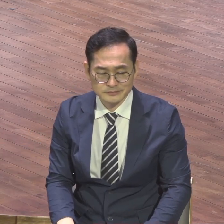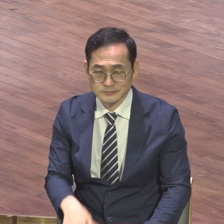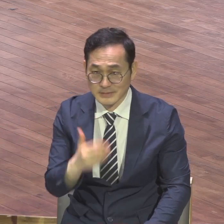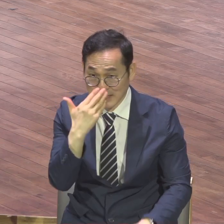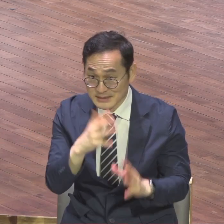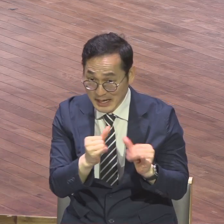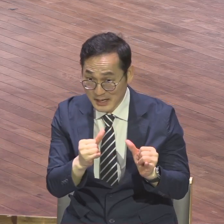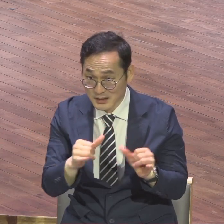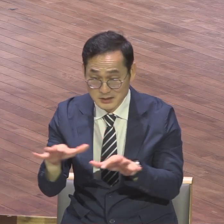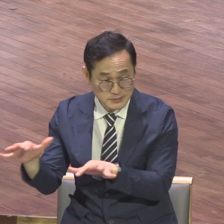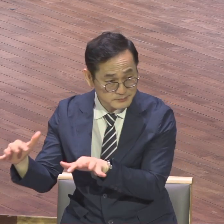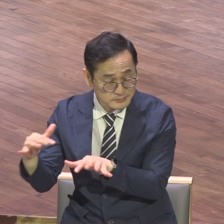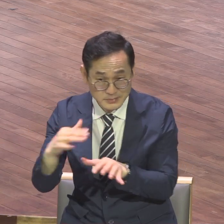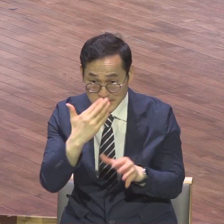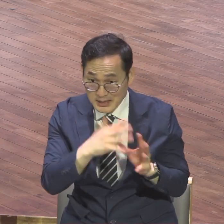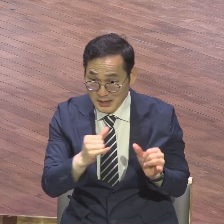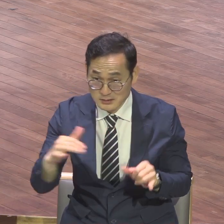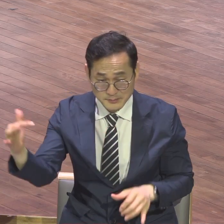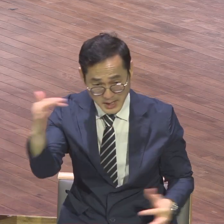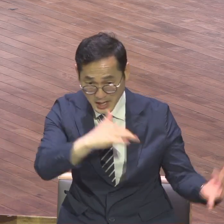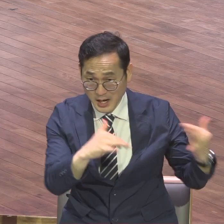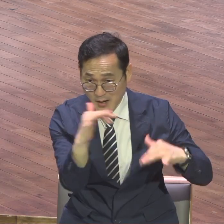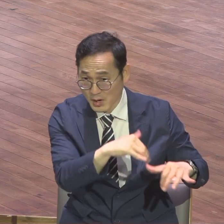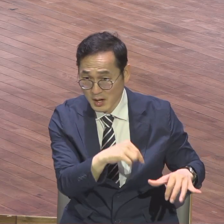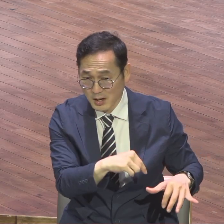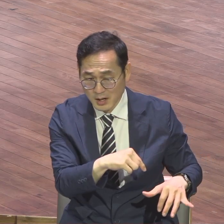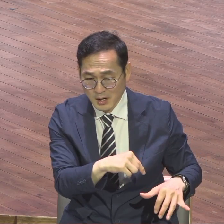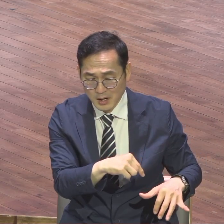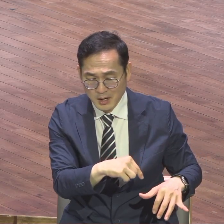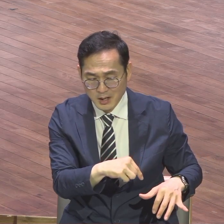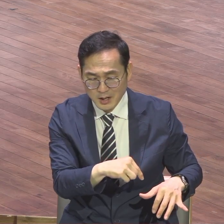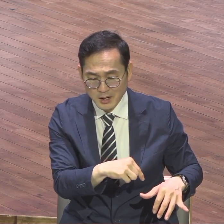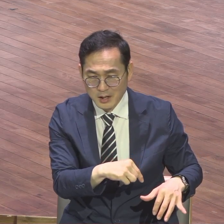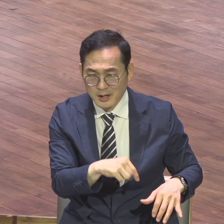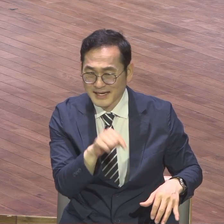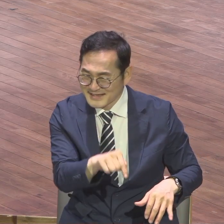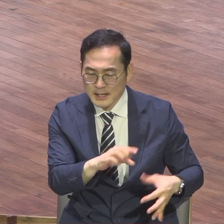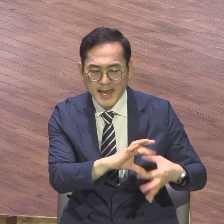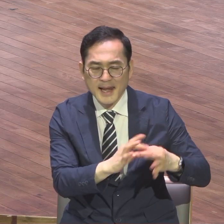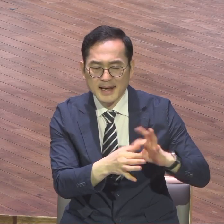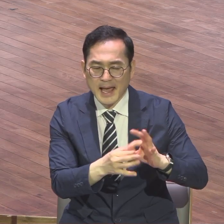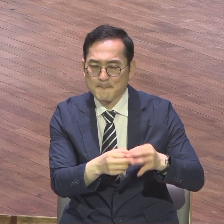막 들어가고 있잖아요. 전 세계 흩어져 있다. 이 사람들은 헬라파.